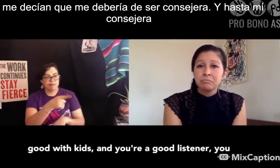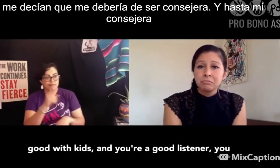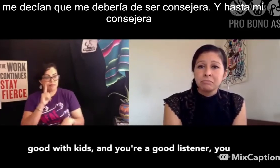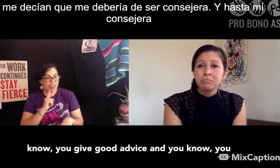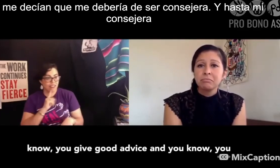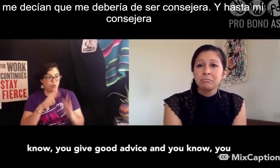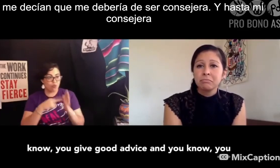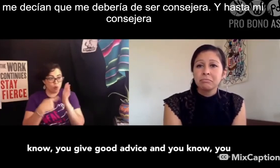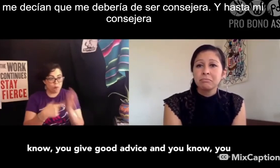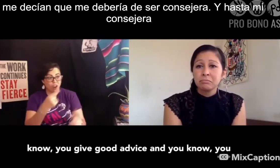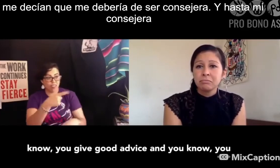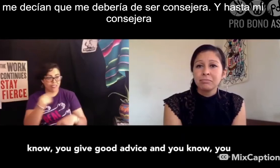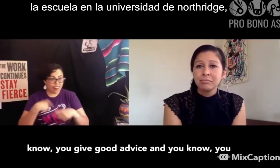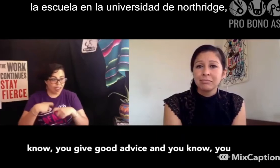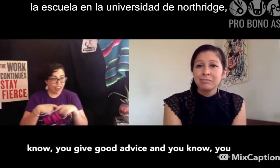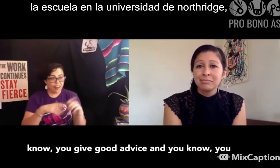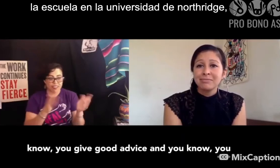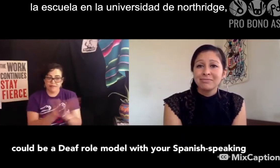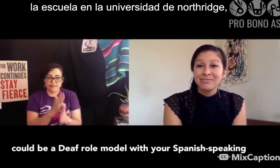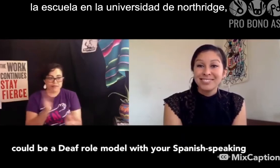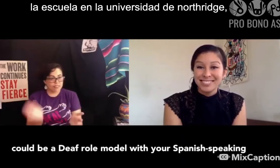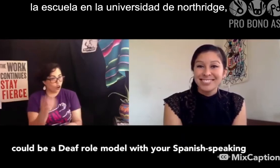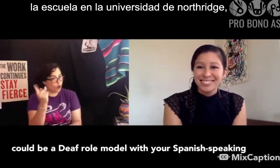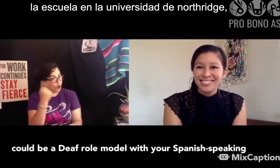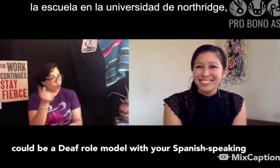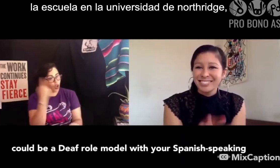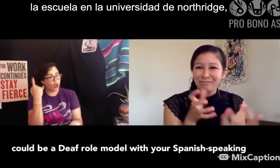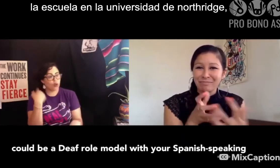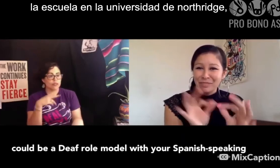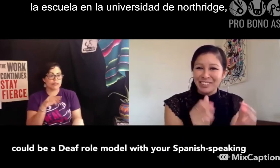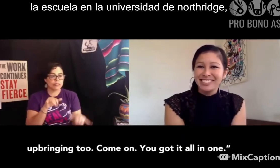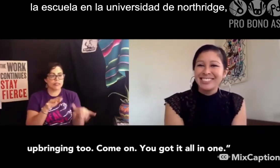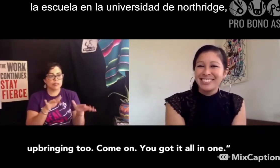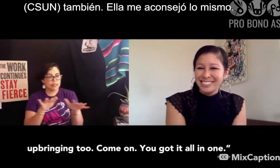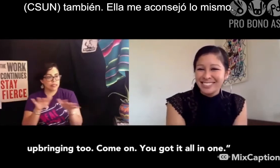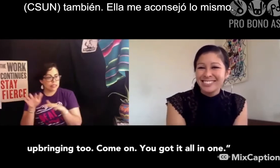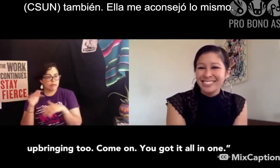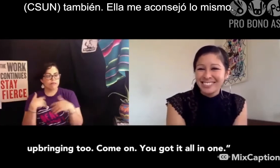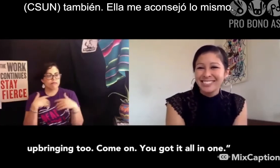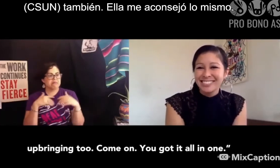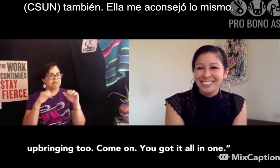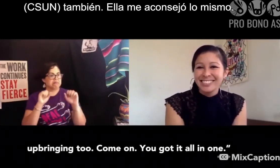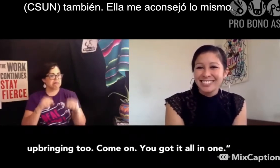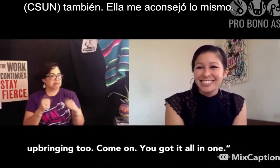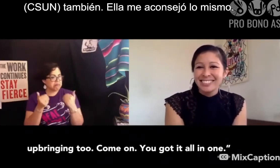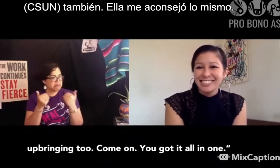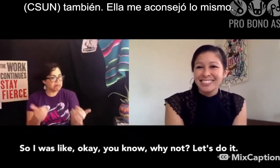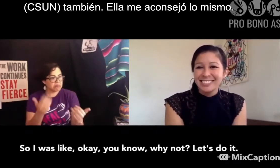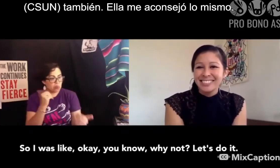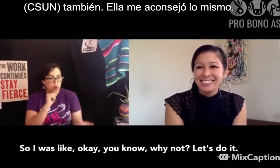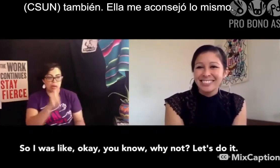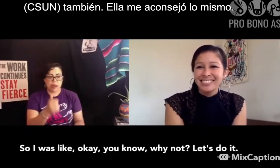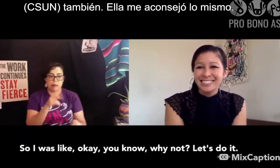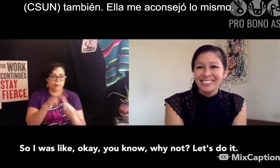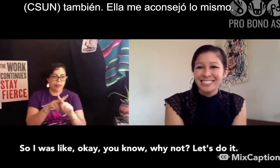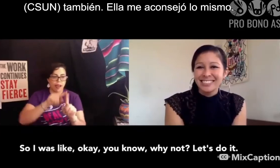hacer consejera. Y hasta mi consejera de escuela en la Universidad de Northridge, Susan,